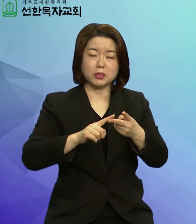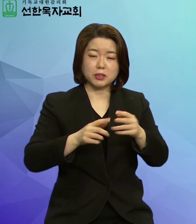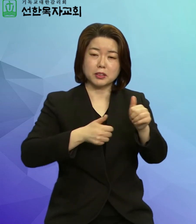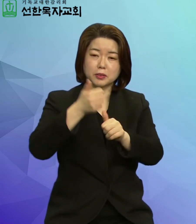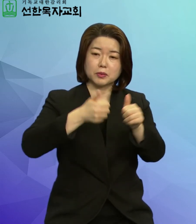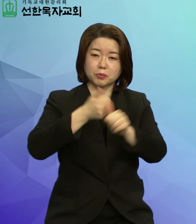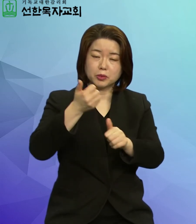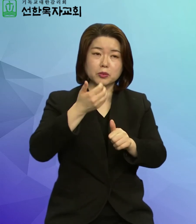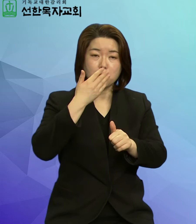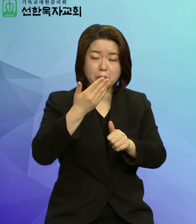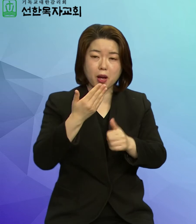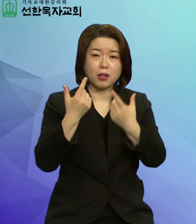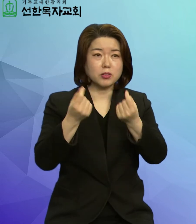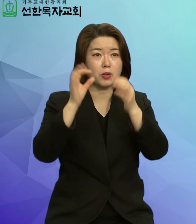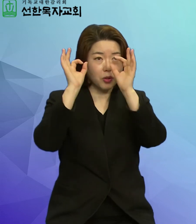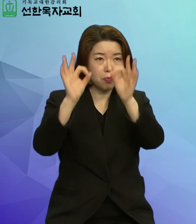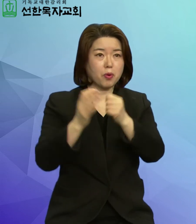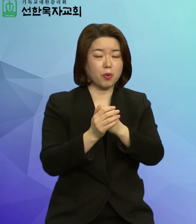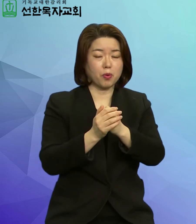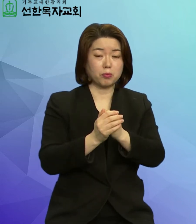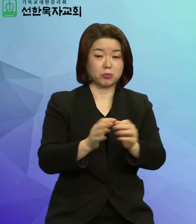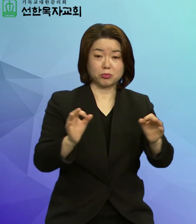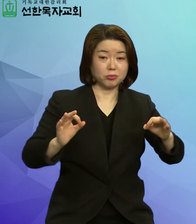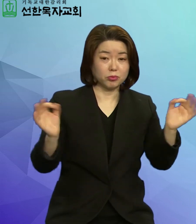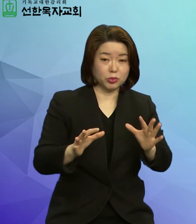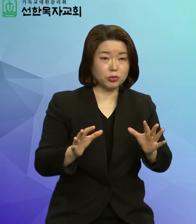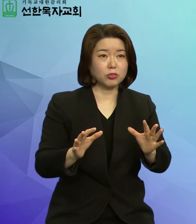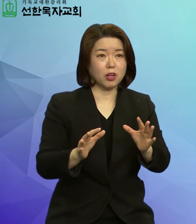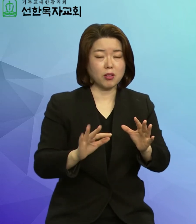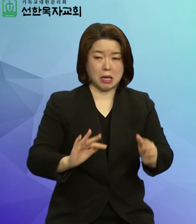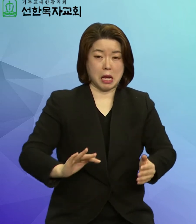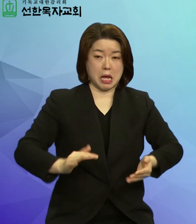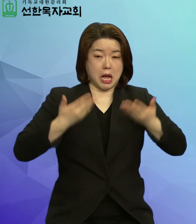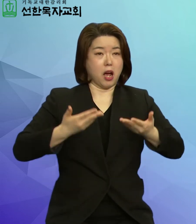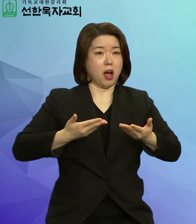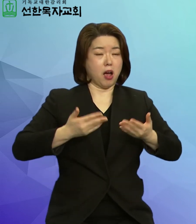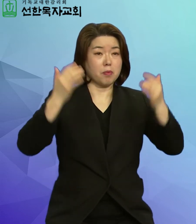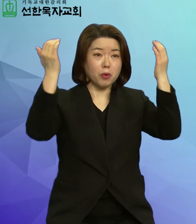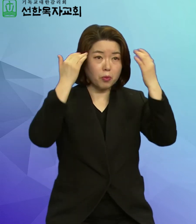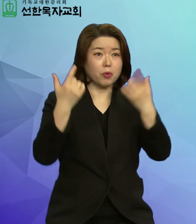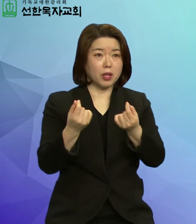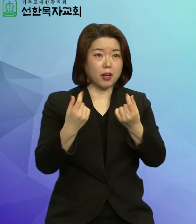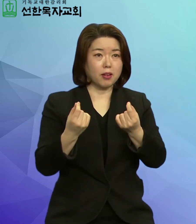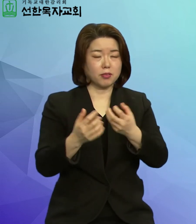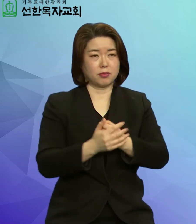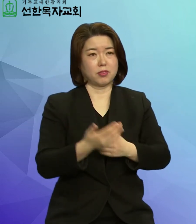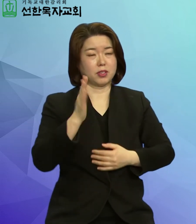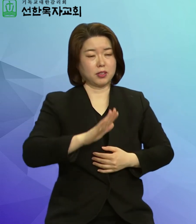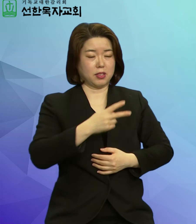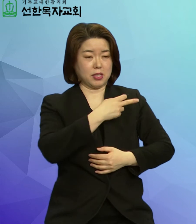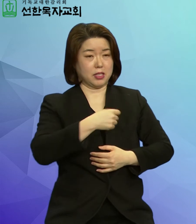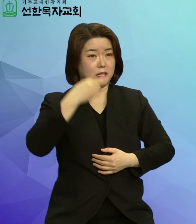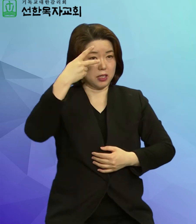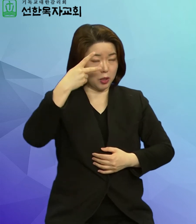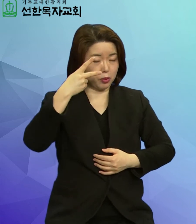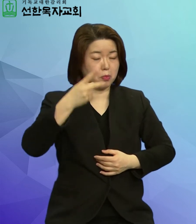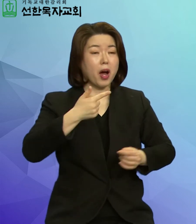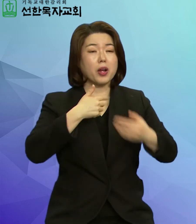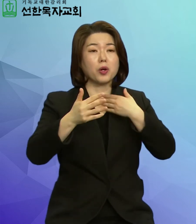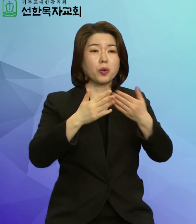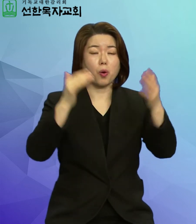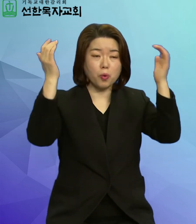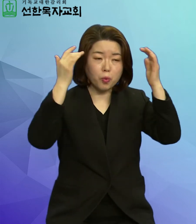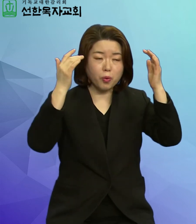다 극복되어질 수 있는 것처럼 보입니다. 일시적으로 또 가벼운 고난이니까. 근데 실제로 사도